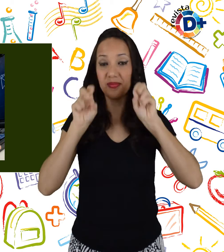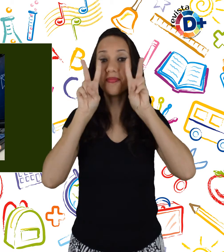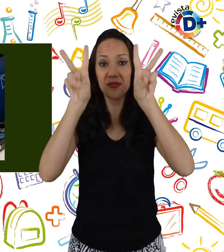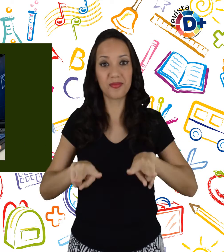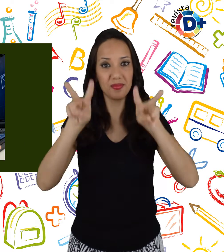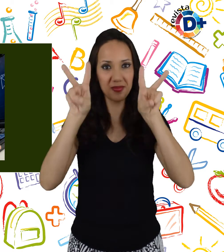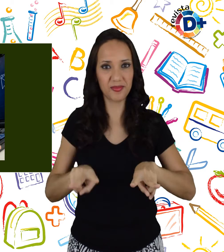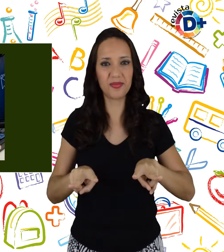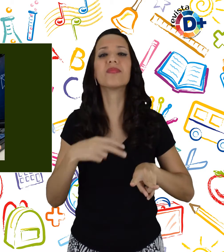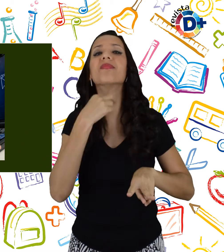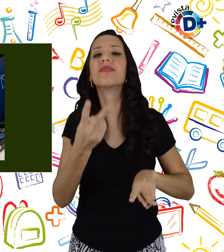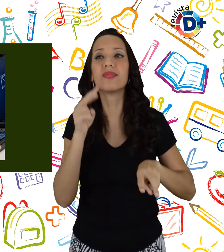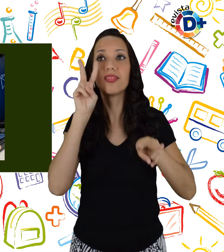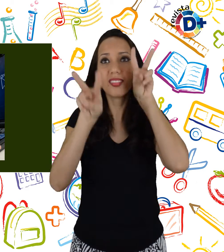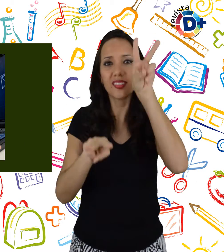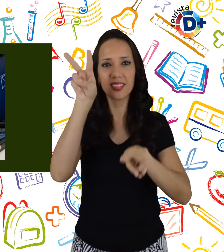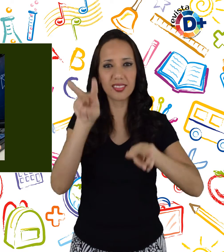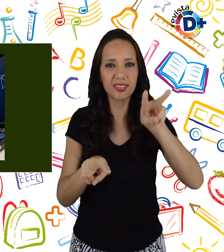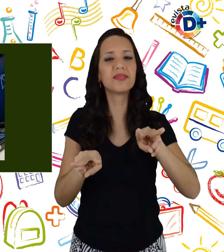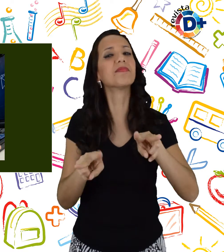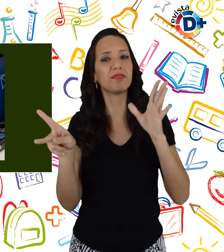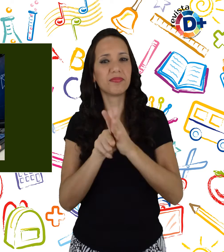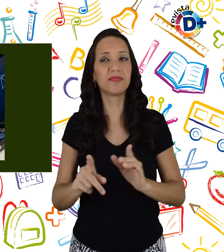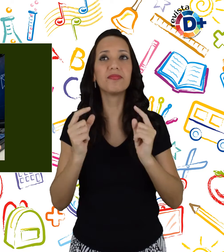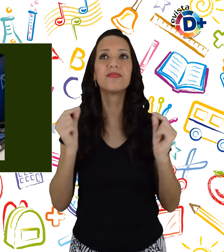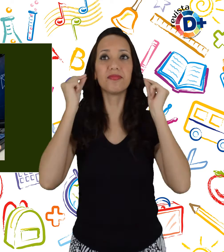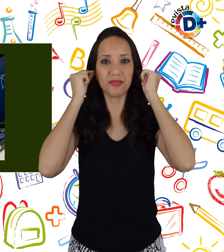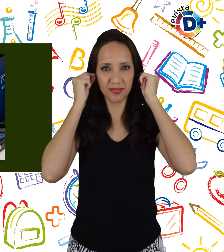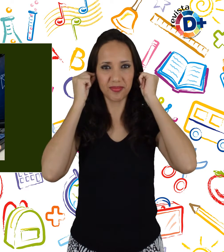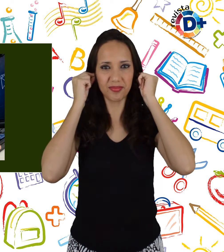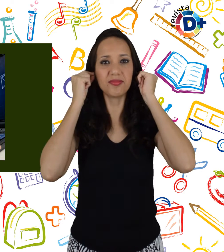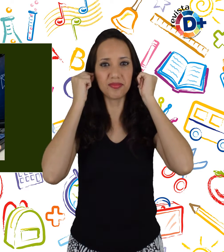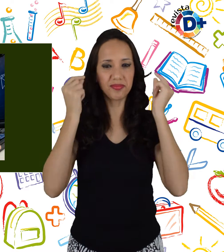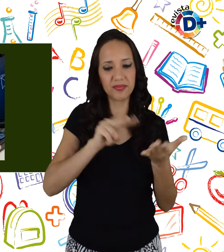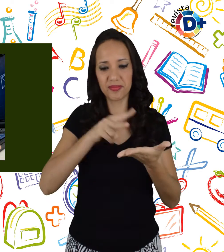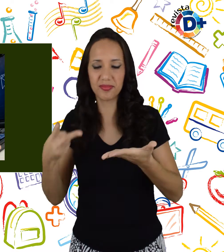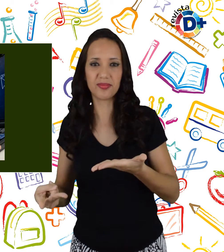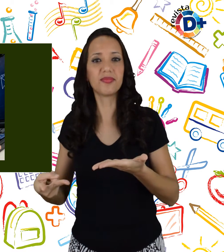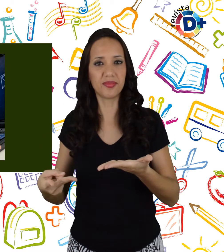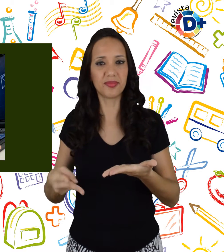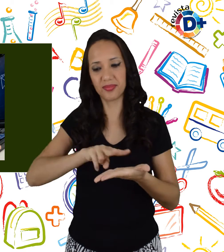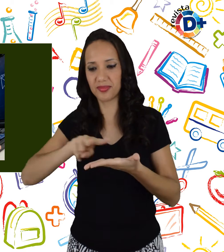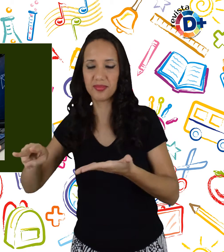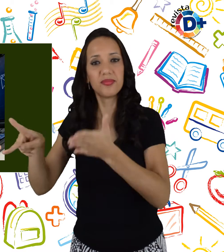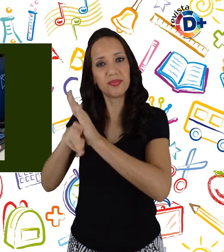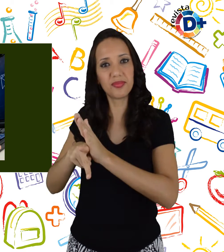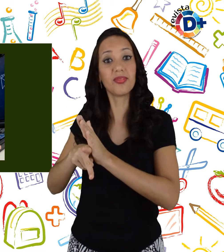um pacote de voz fone de ouvido e transcrição do material didático em audiolivro documentos